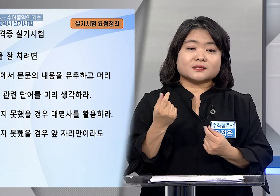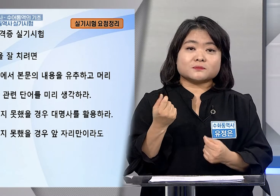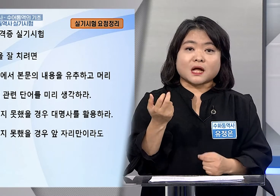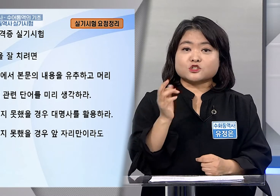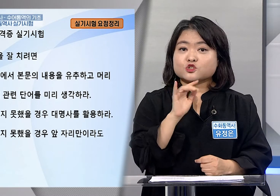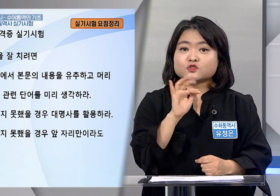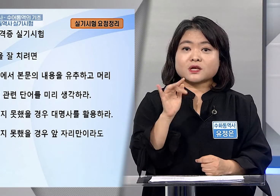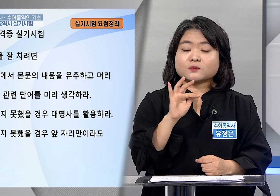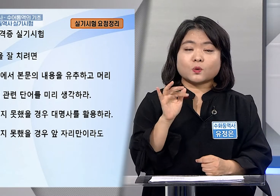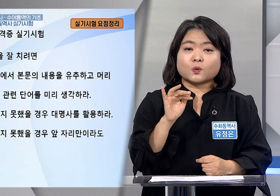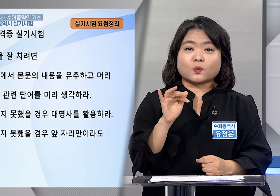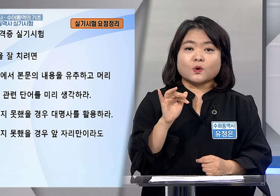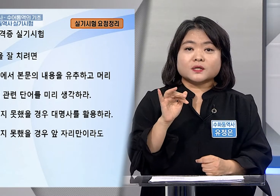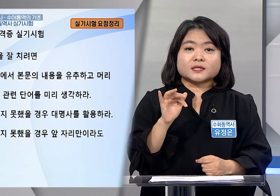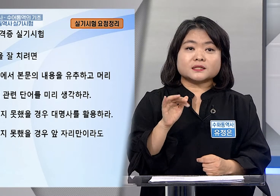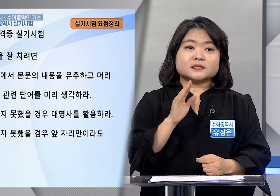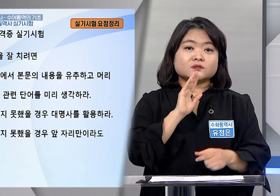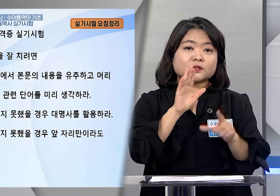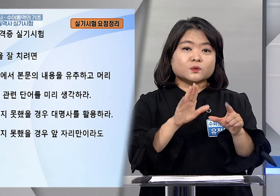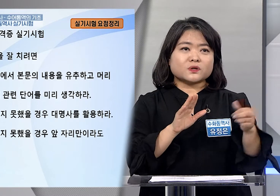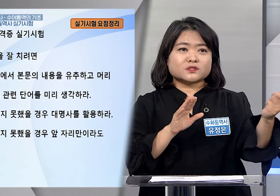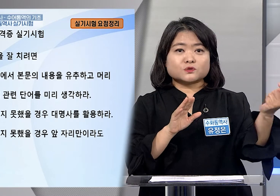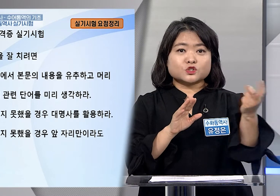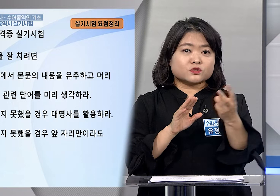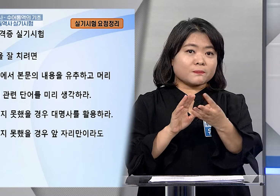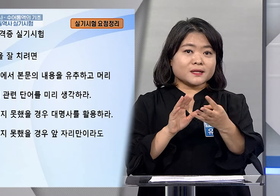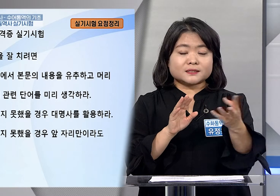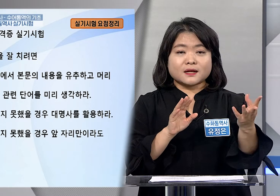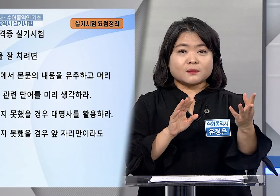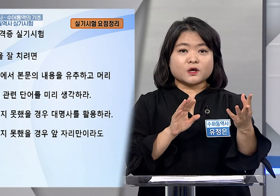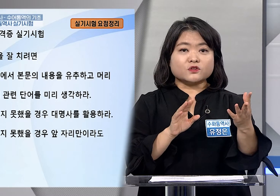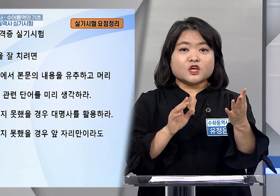마찬가지입니다. 쥐숫자도 사실 현장 통역에서 쥐숫자 빨리 지나가면